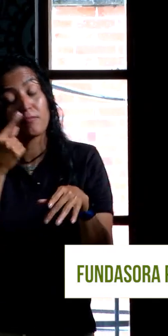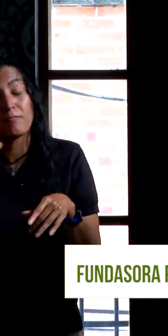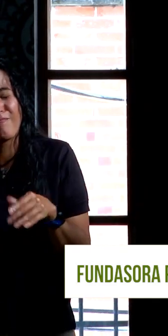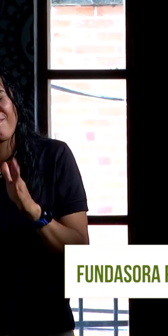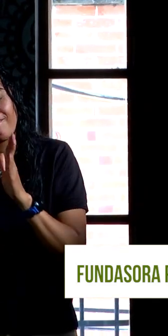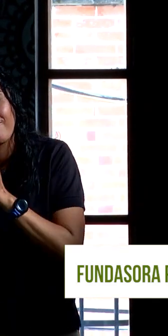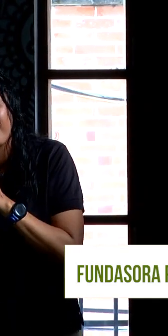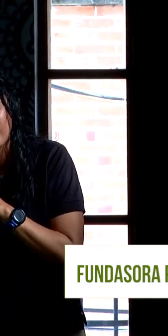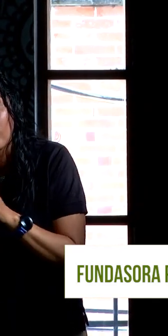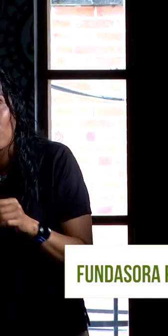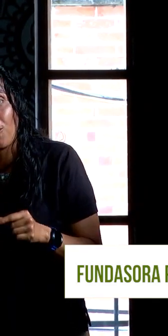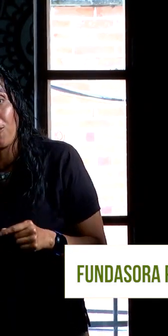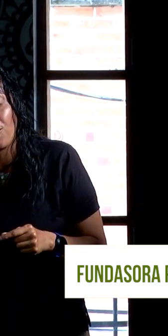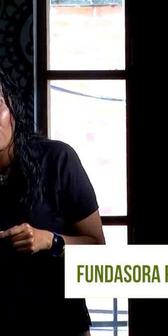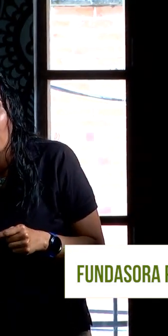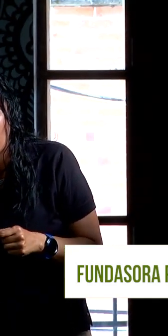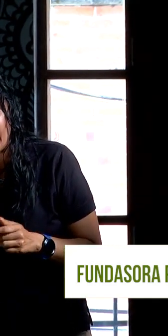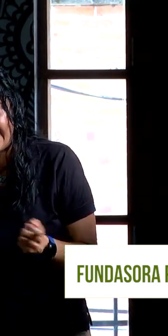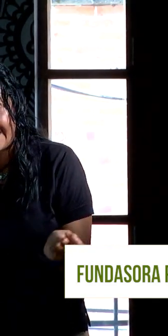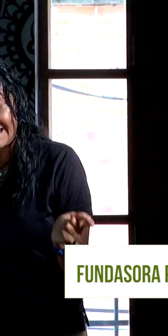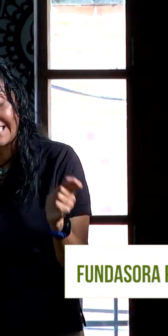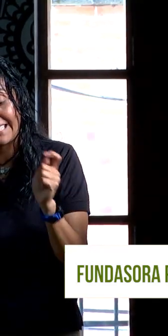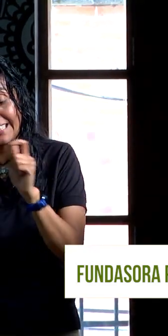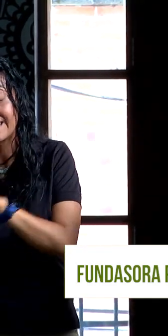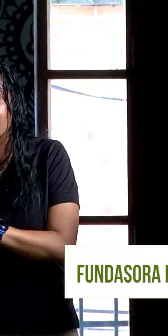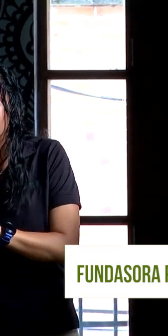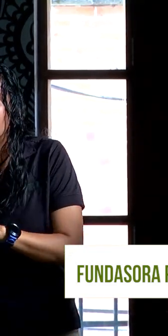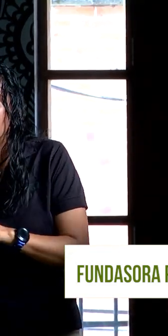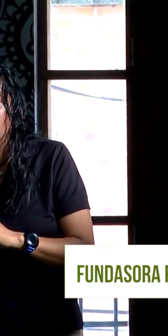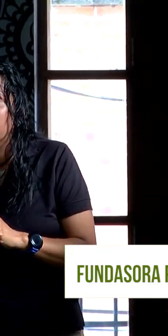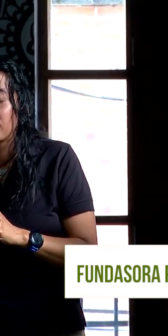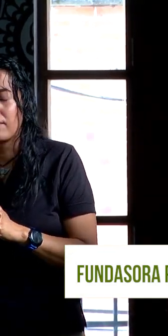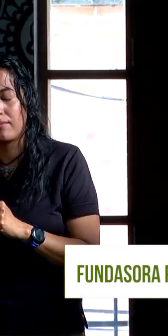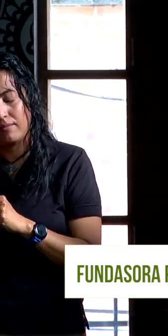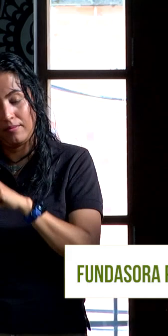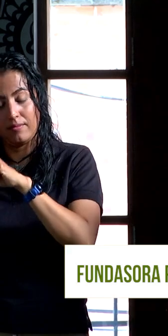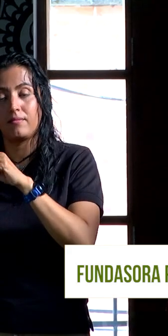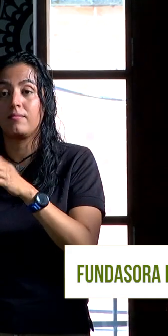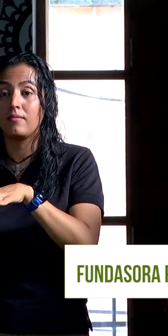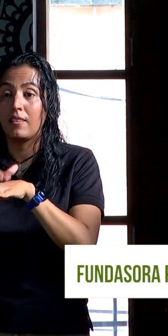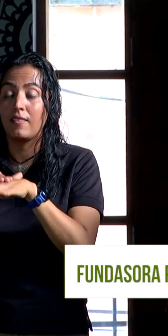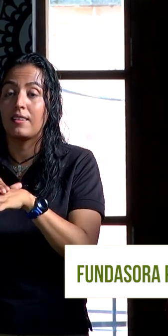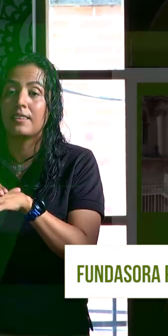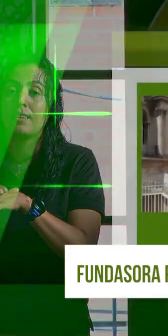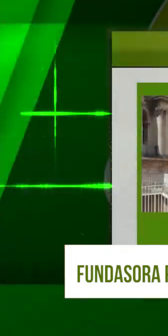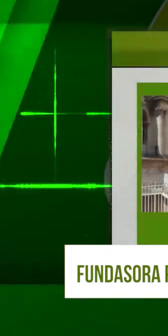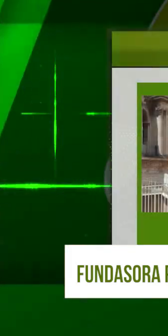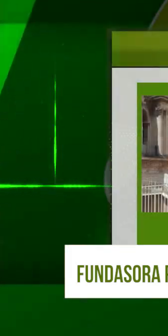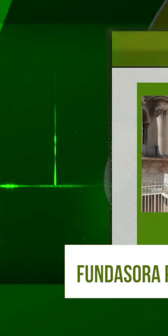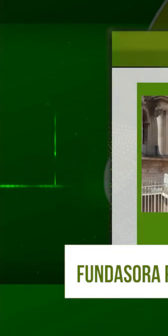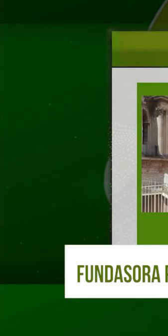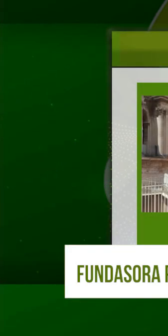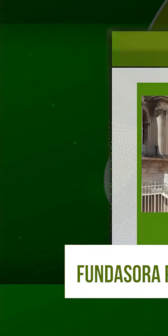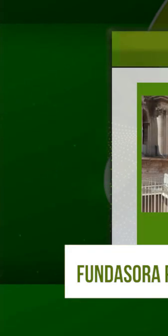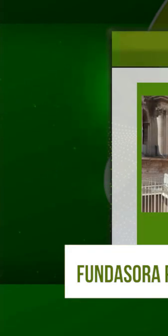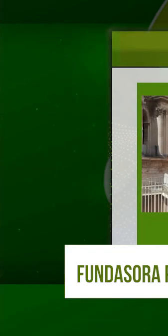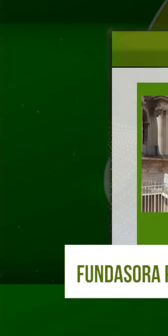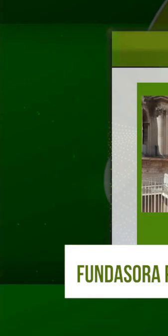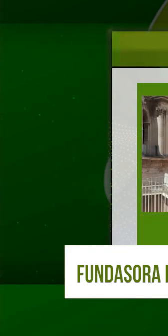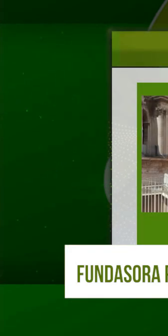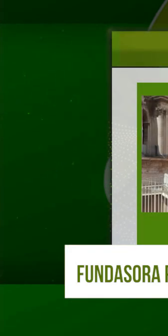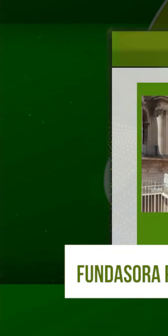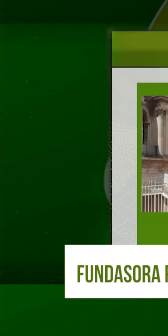el otro sí garantiza que va a haber servicio hasta el 29 de febrero, que ellos, los profesionales, van a estar